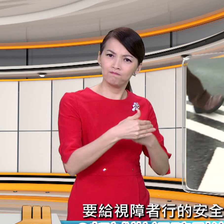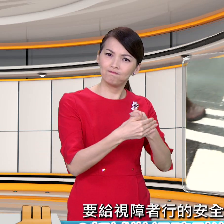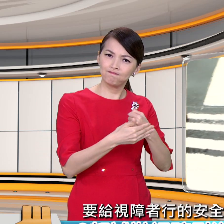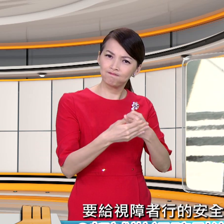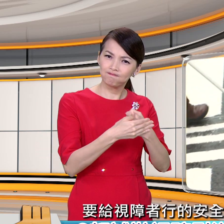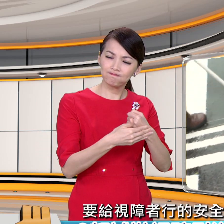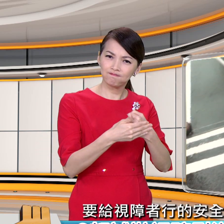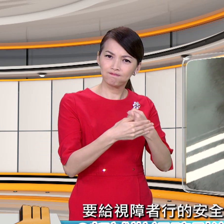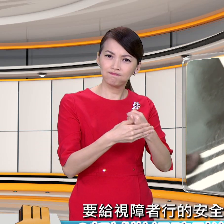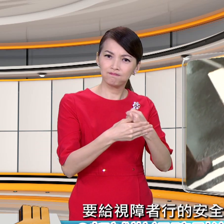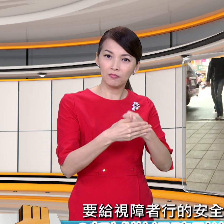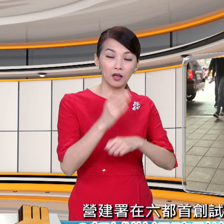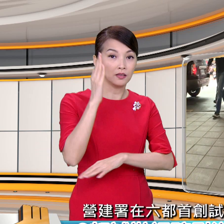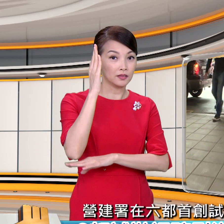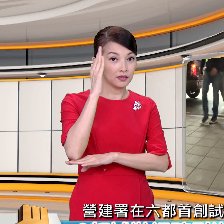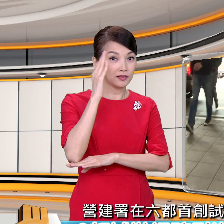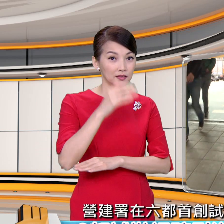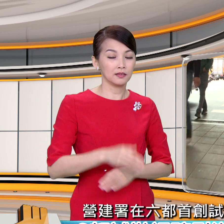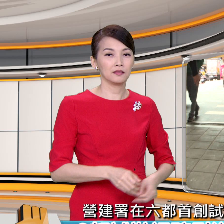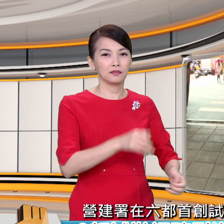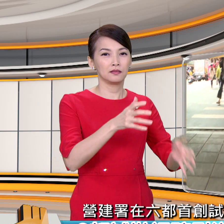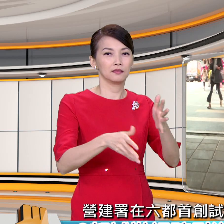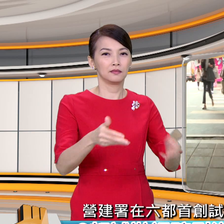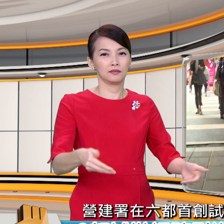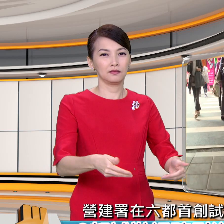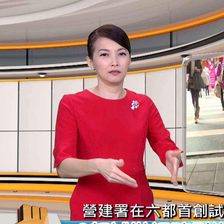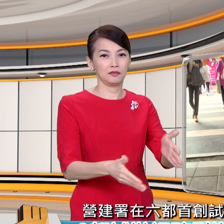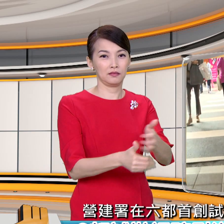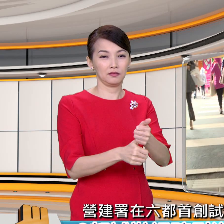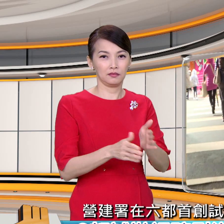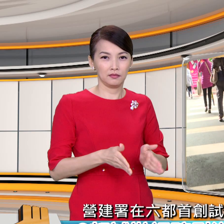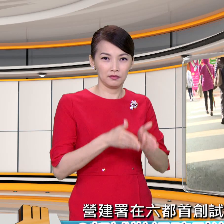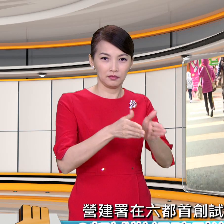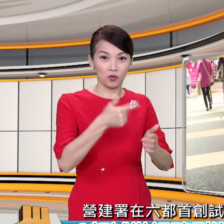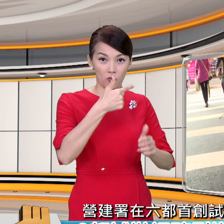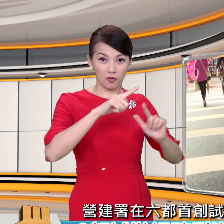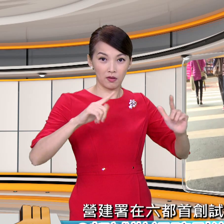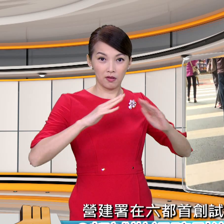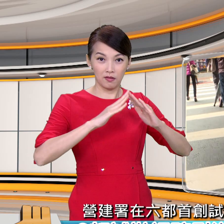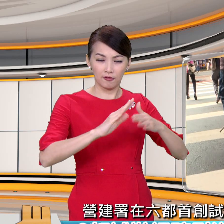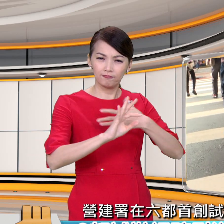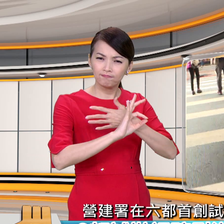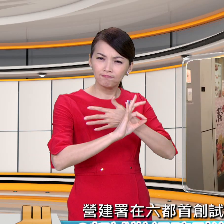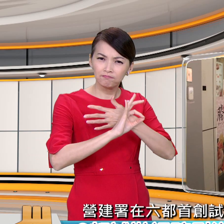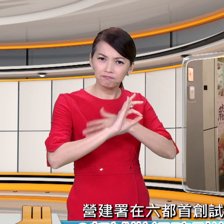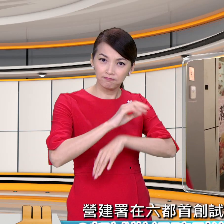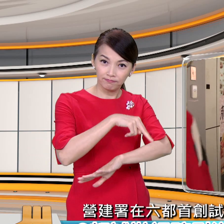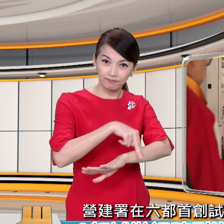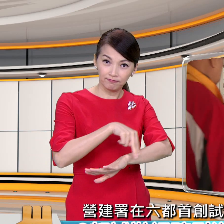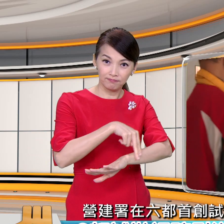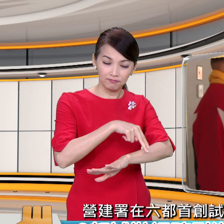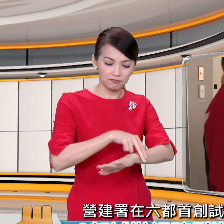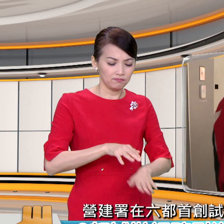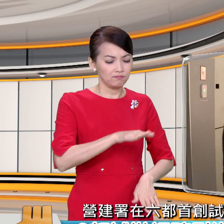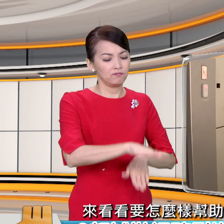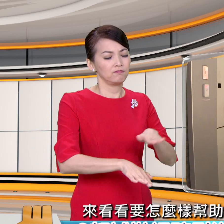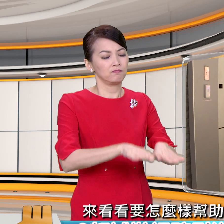的安全，营建署在六都首创示范视障引导设施，来看